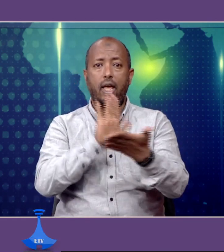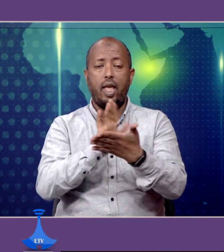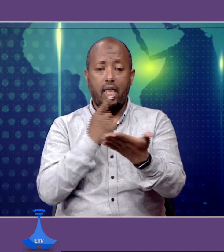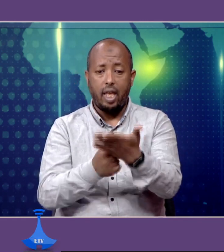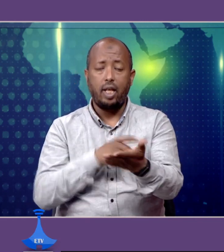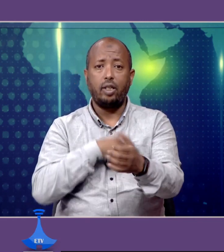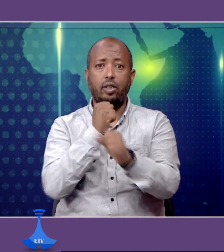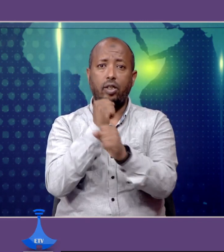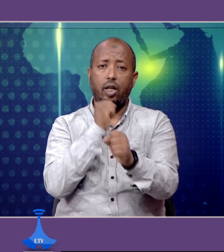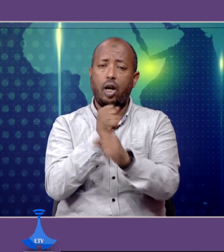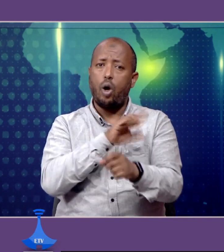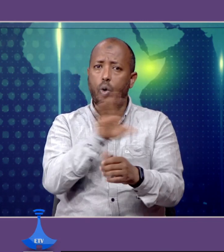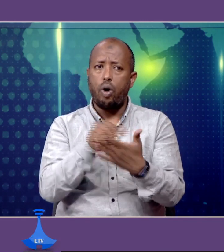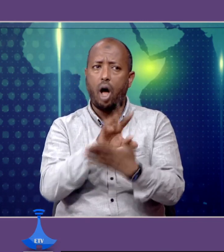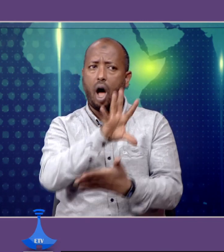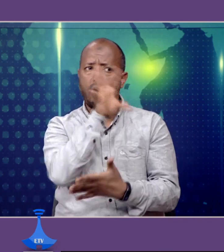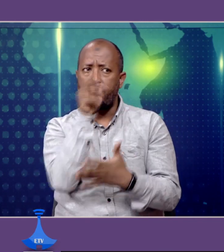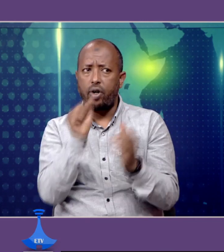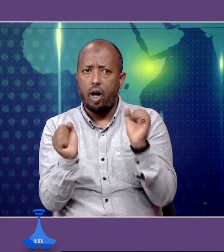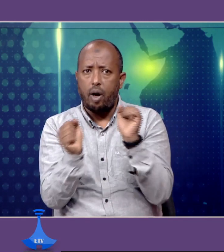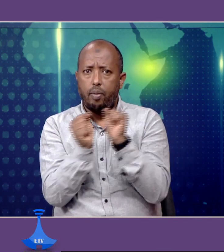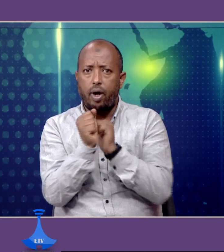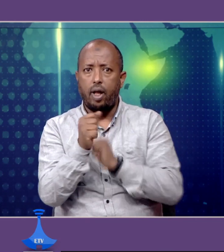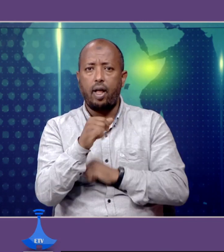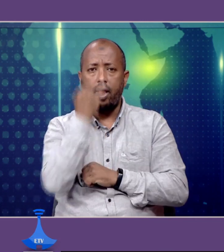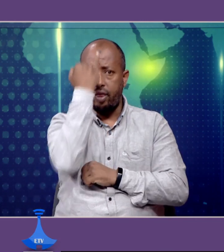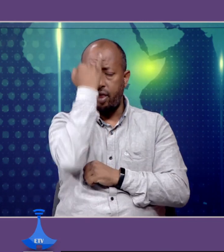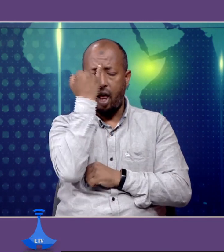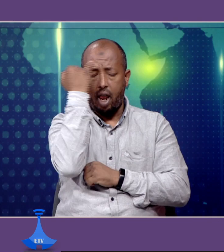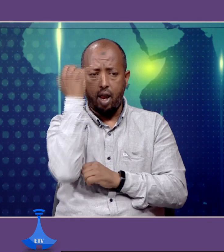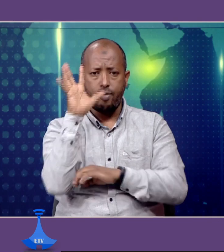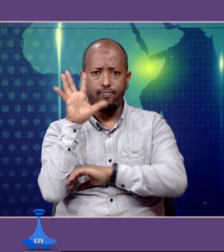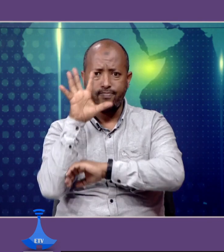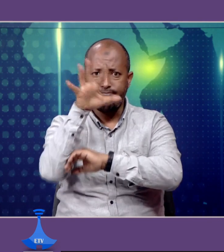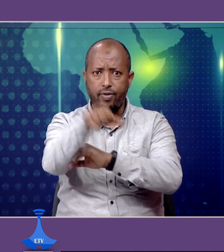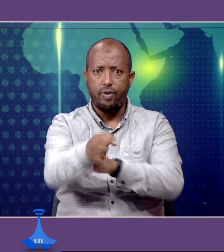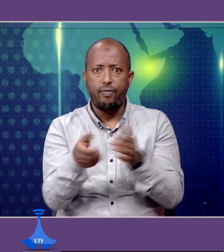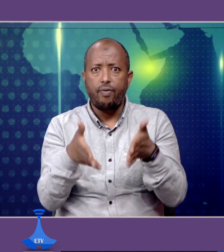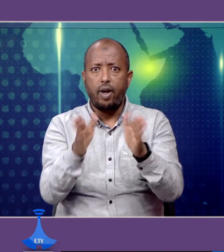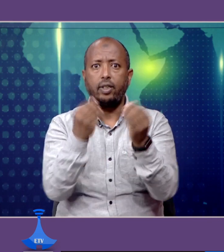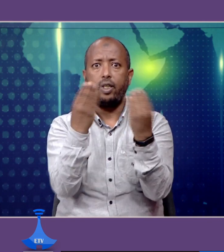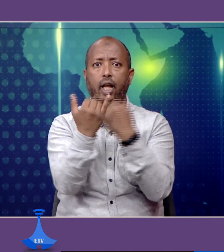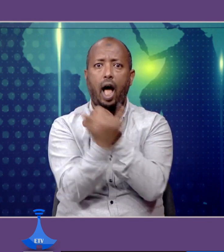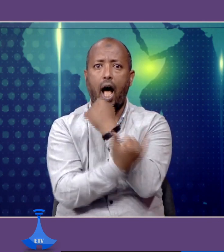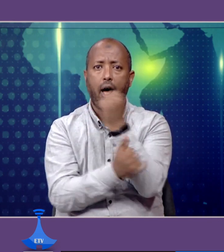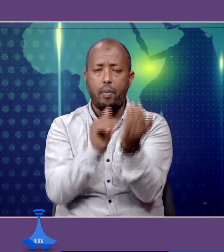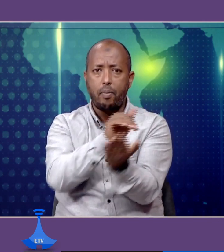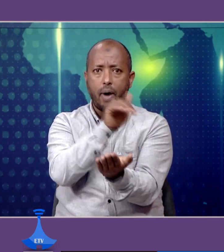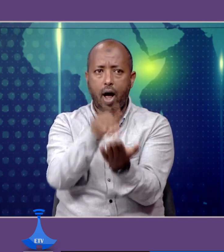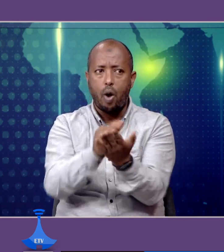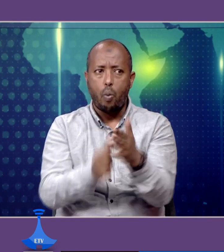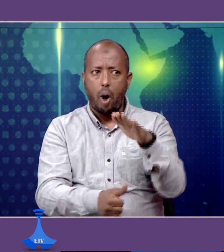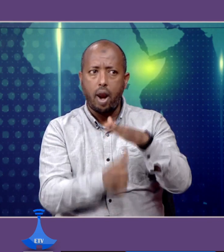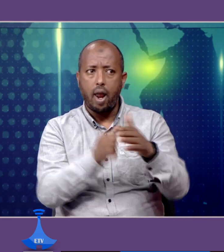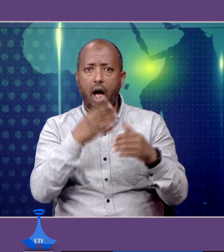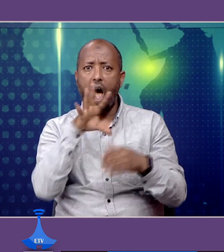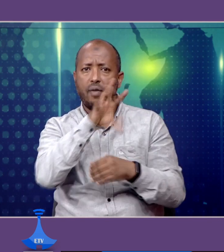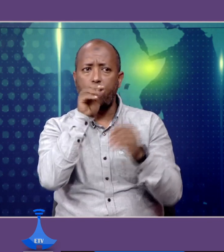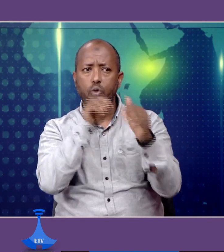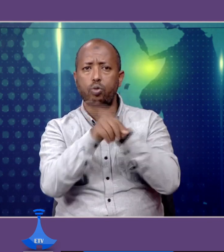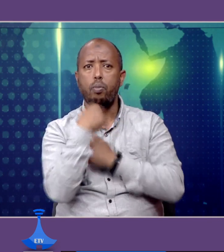አፍሪካን በመቀራመት ሂደት ላይ ጣሊያን ቅኝ እንድትገዛቸው ፍቃድ ከተሰጣት ሀገራት መካከለ ኢትዮጵያ አንዷ